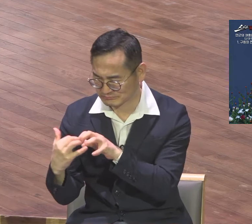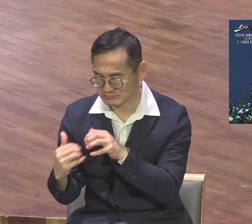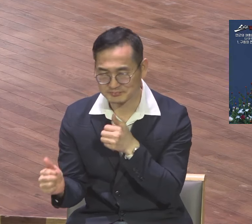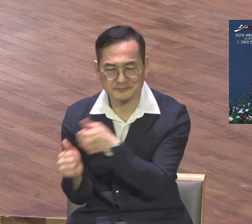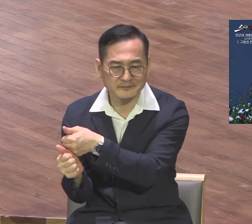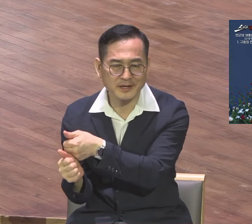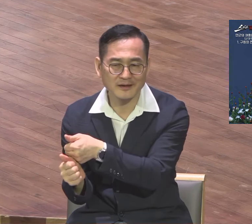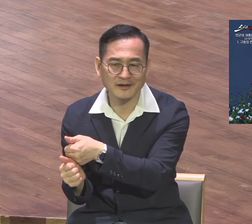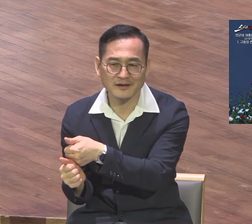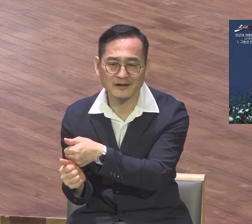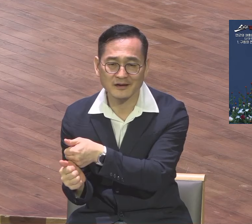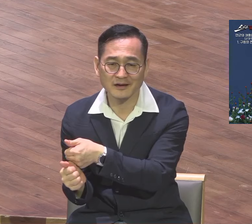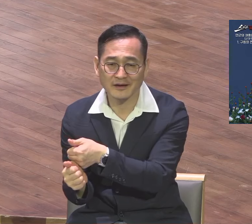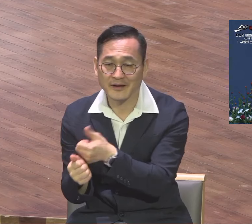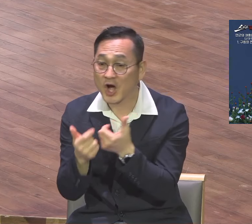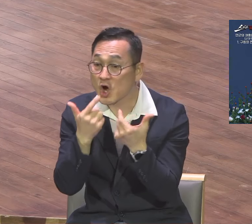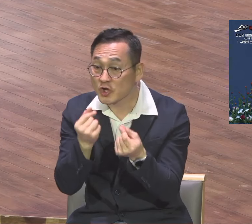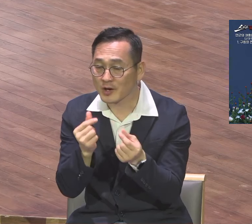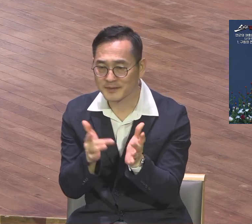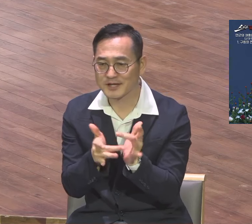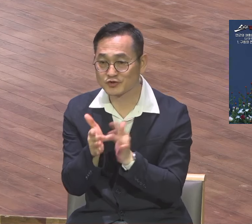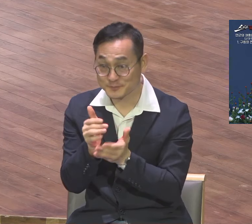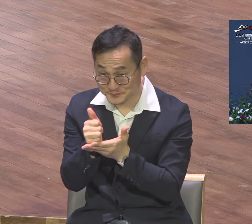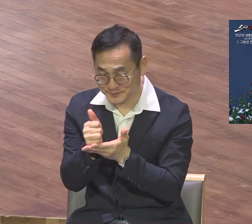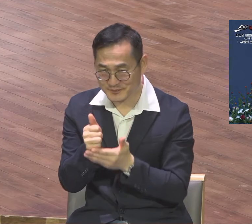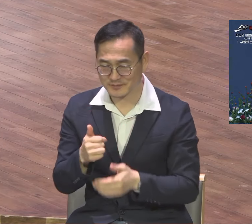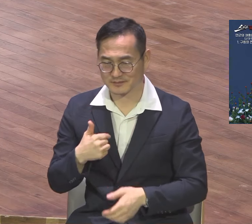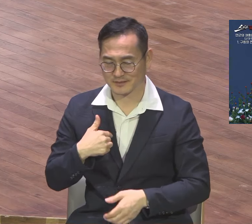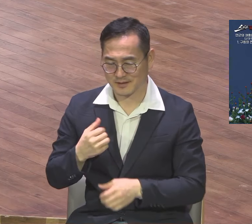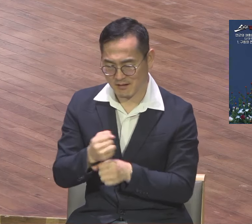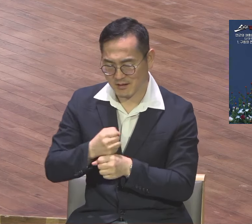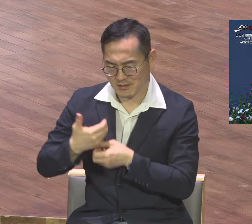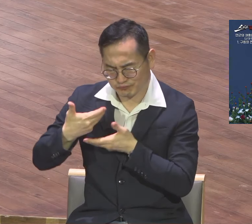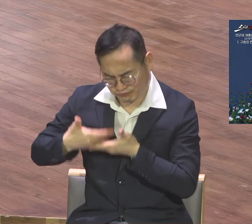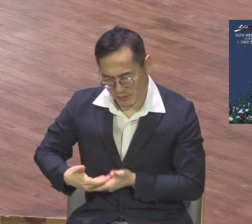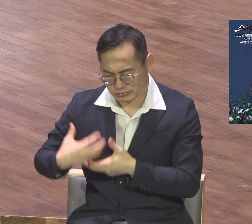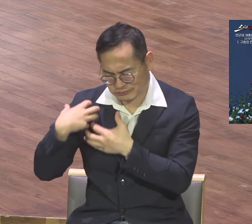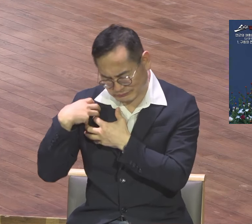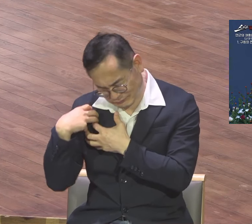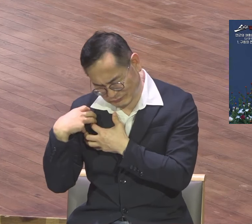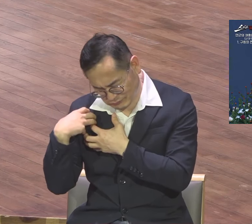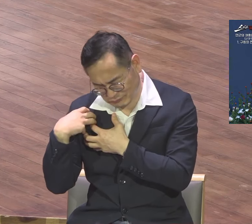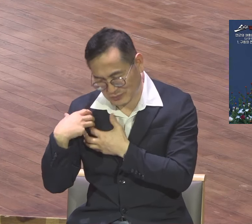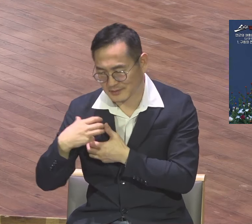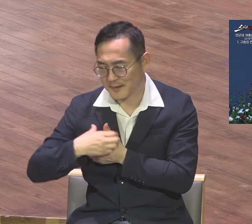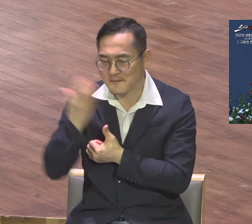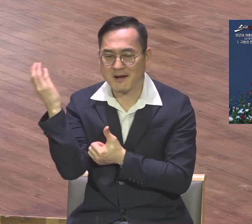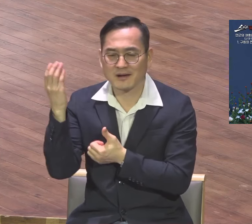자, 이렇게 예수님은 우리의 어깨에 무거운 멍에를 벗겨주시는 분이시다.